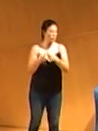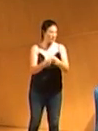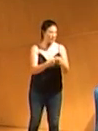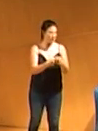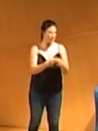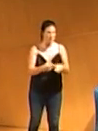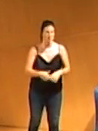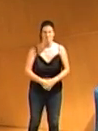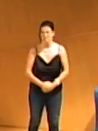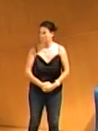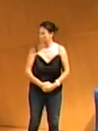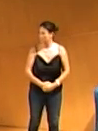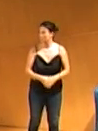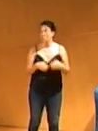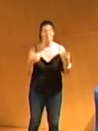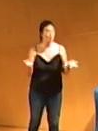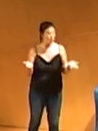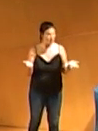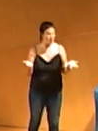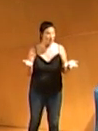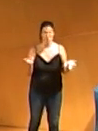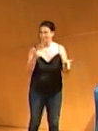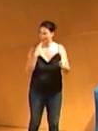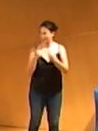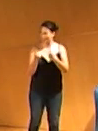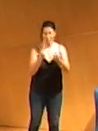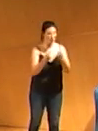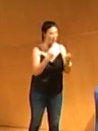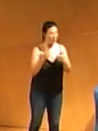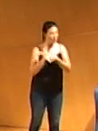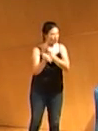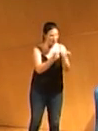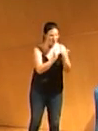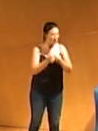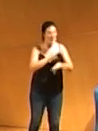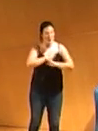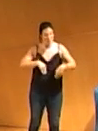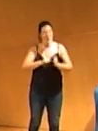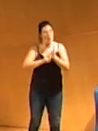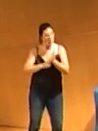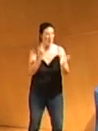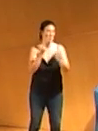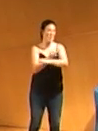Voilà. Et donc maintenant, on va discuter, puis on terminera la soirée par un autre poème.